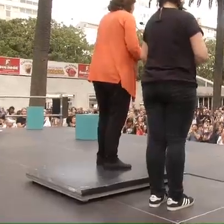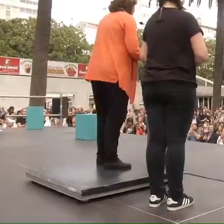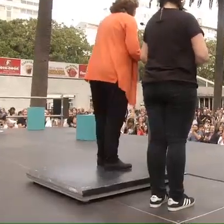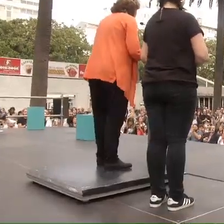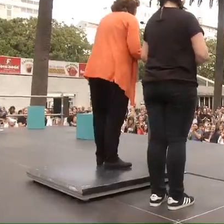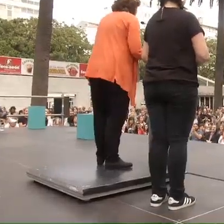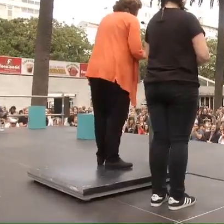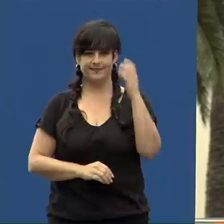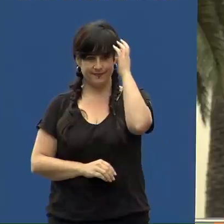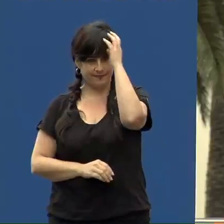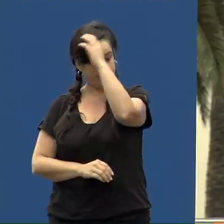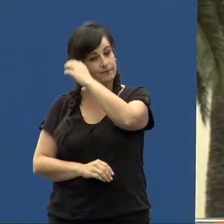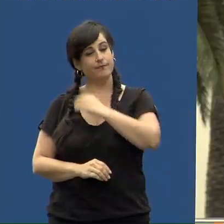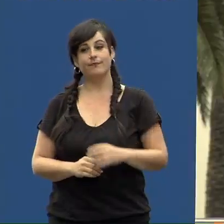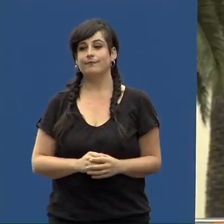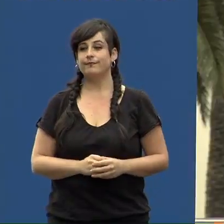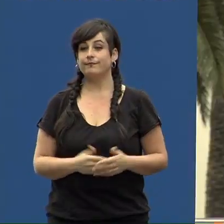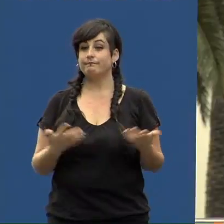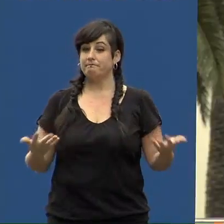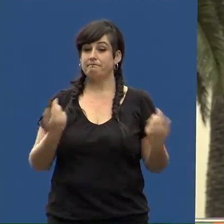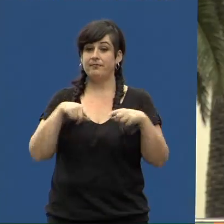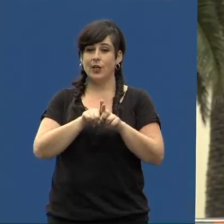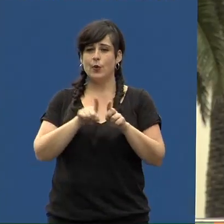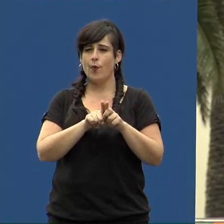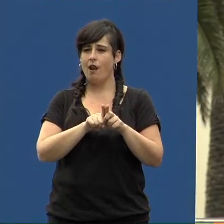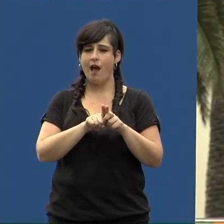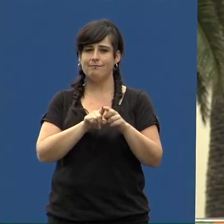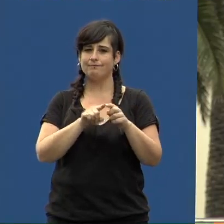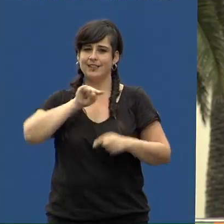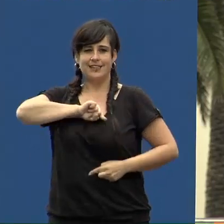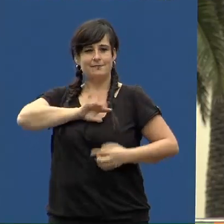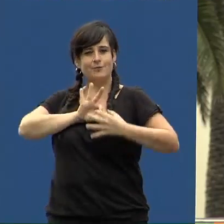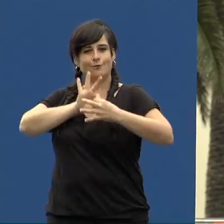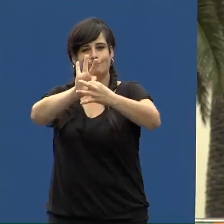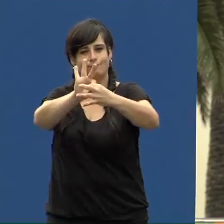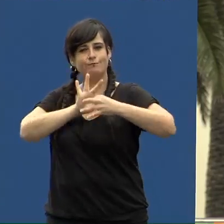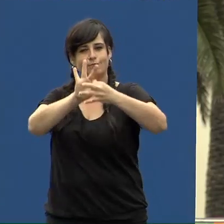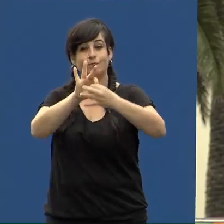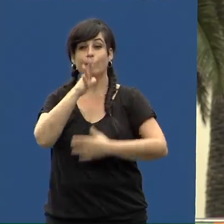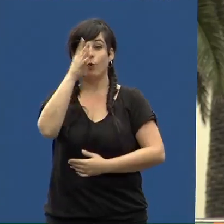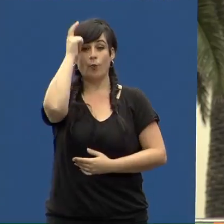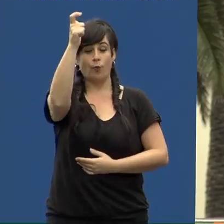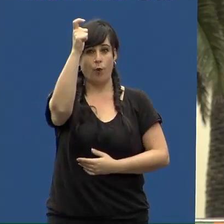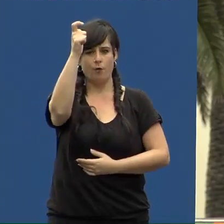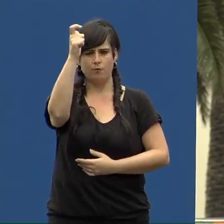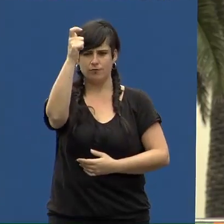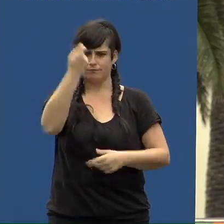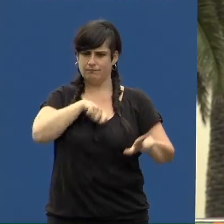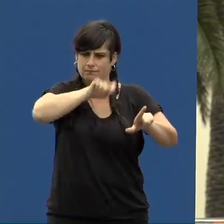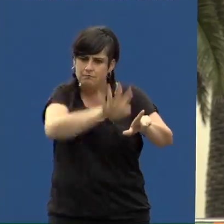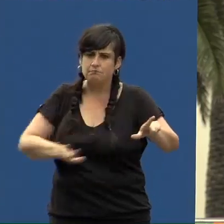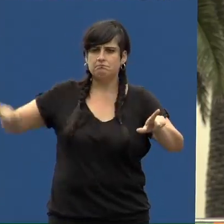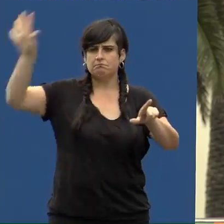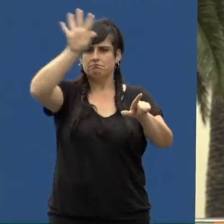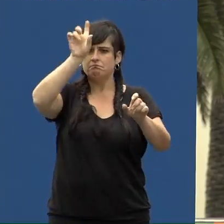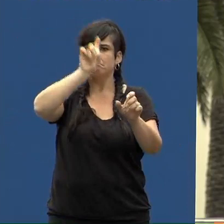Es la fraternidad sincera, no retórica, sino la fraternidad sincera entre pueblos de un Estado que es plurinacional, de